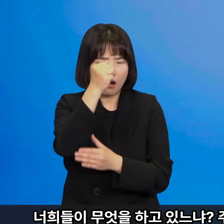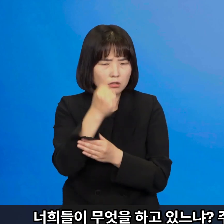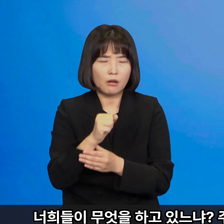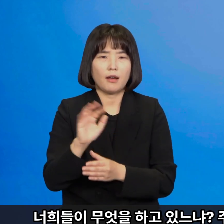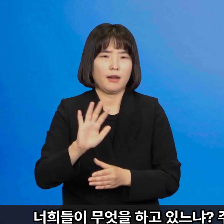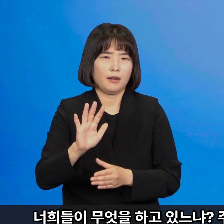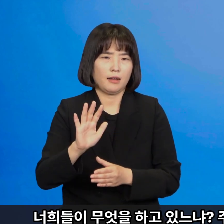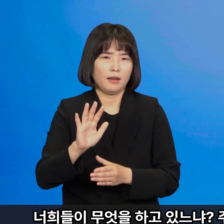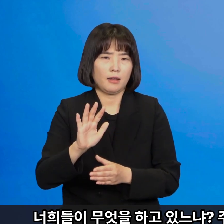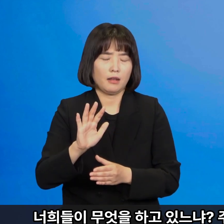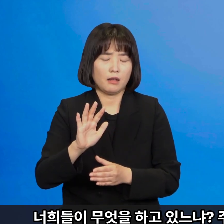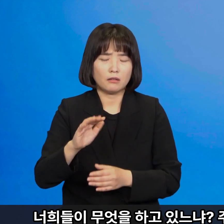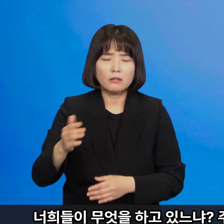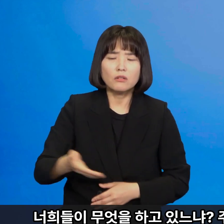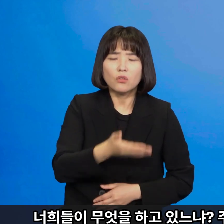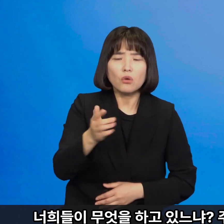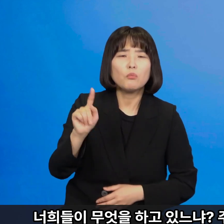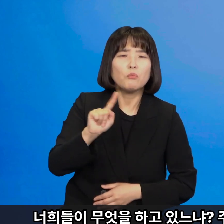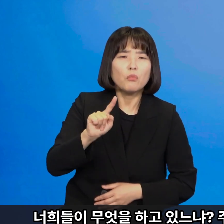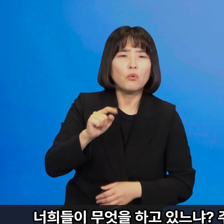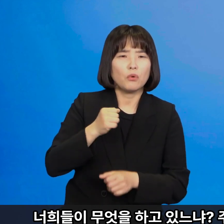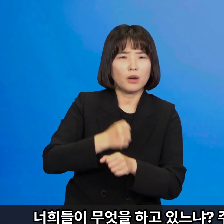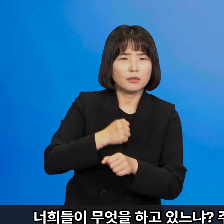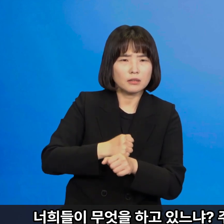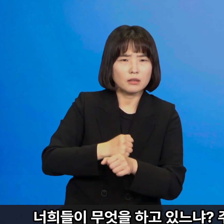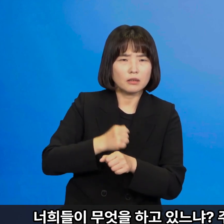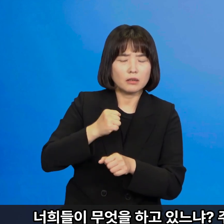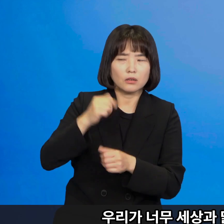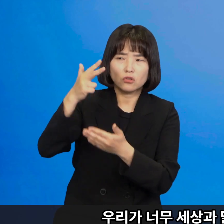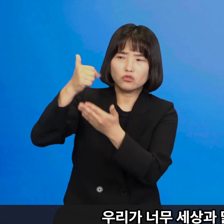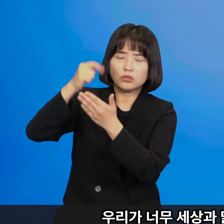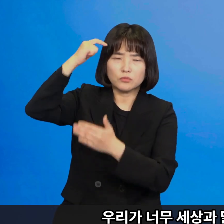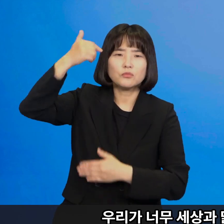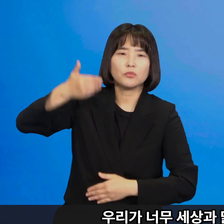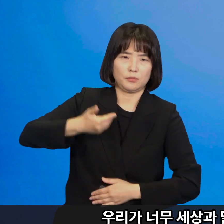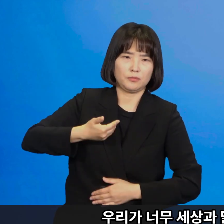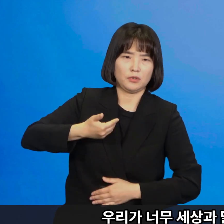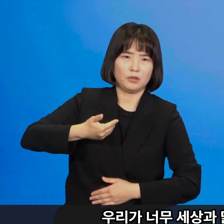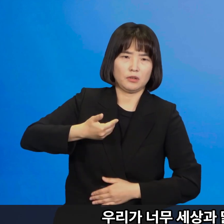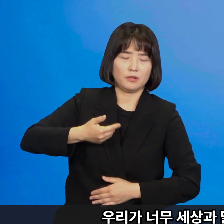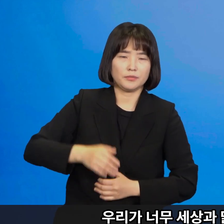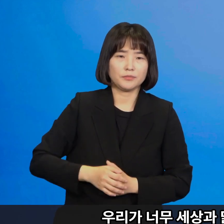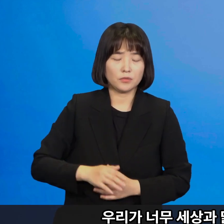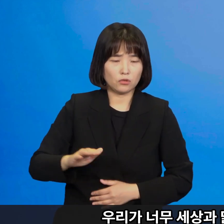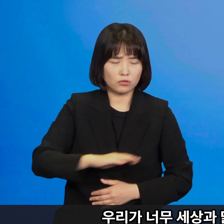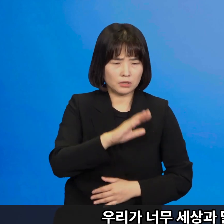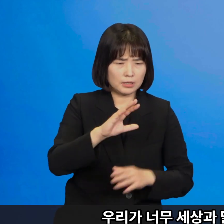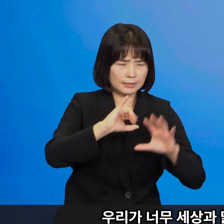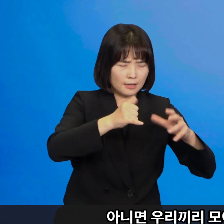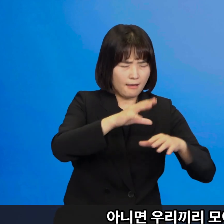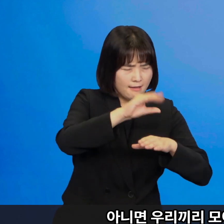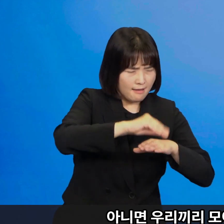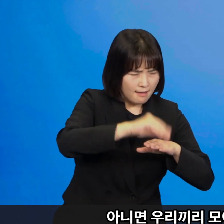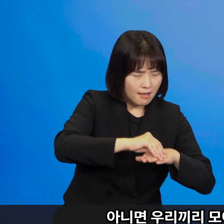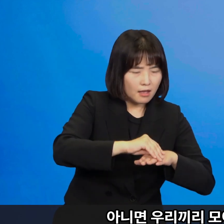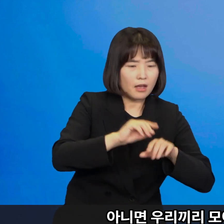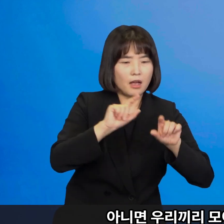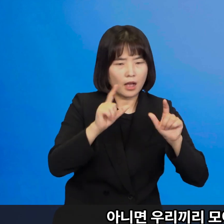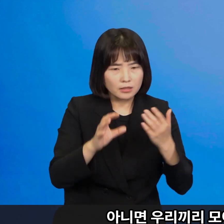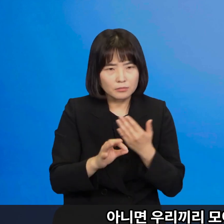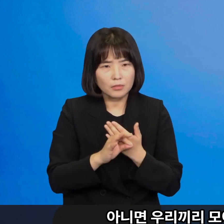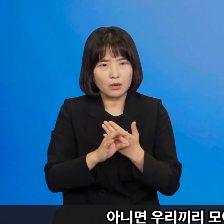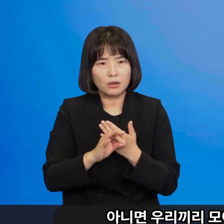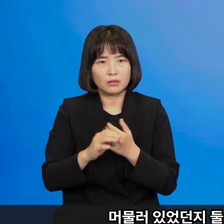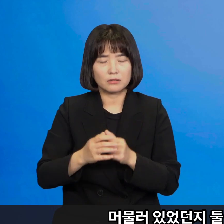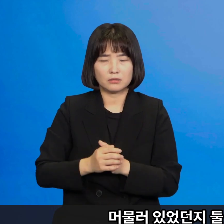너희들이 무엇을 하고 있으냐? 주님은 우리에게 물어보시는 것이죠. 우리가 너무 세상과 닮아있든지 순응했든지 아니면 우리끼리